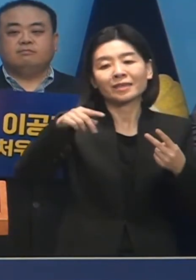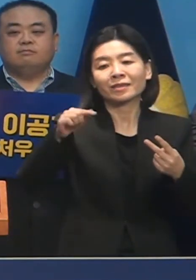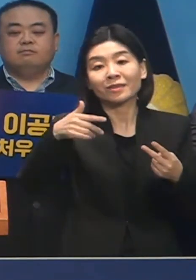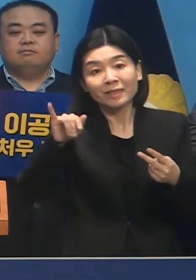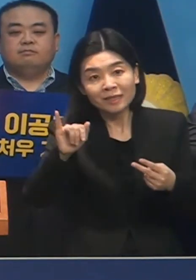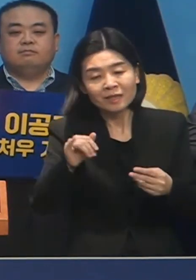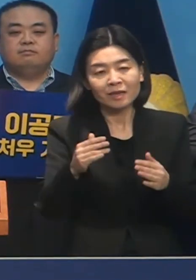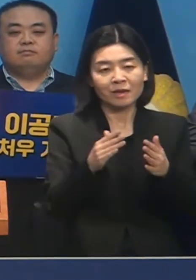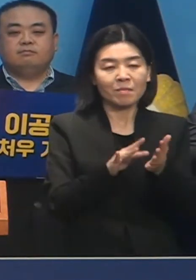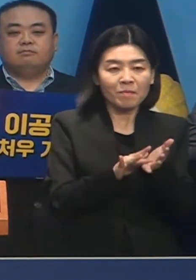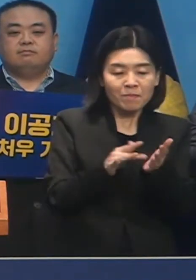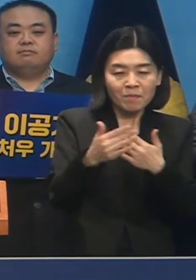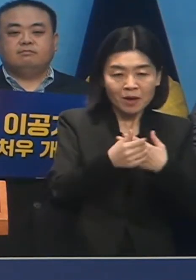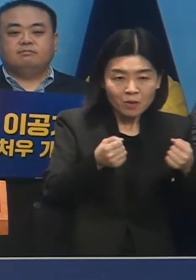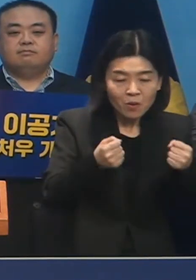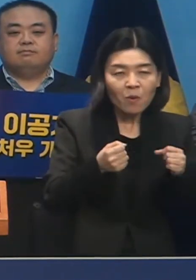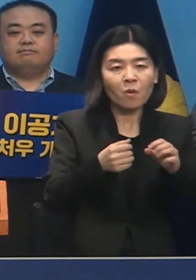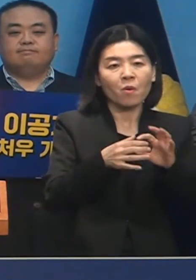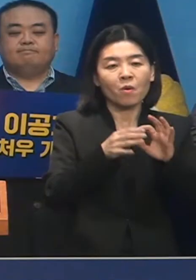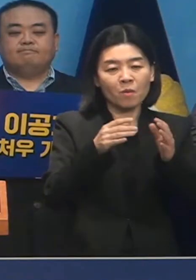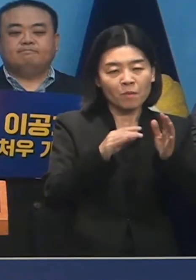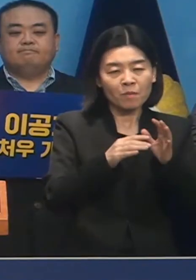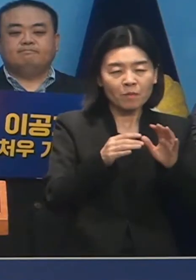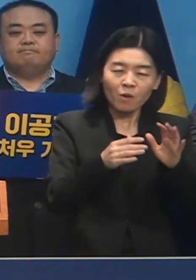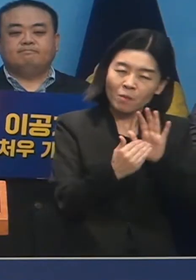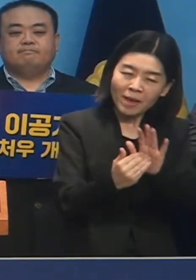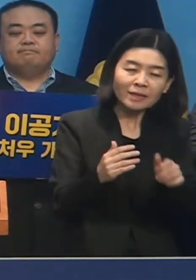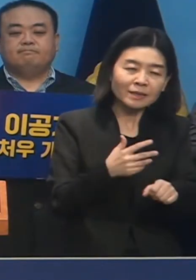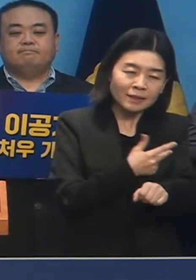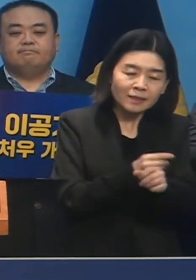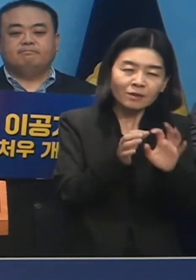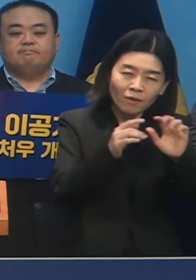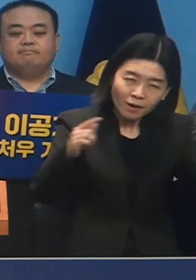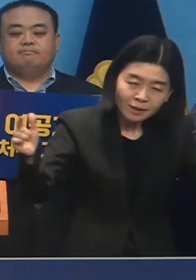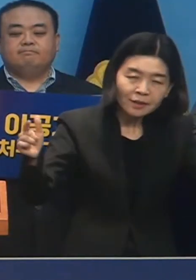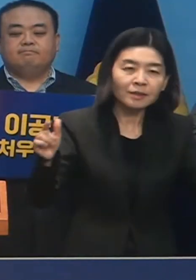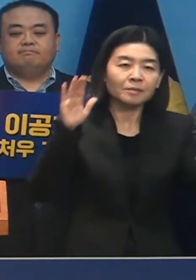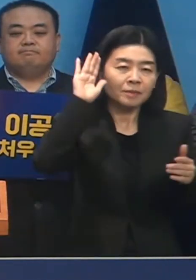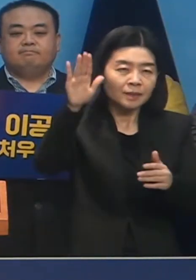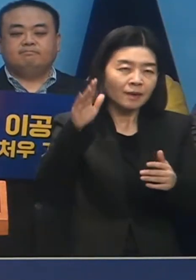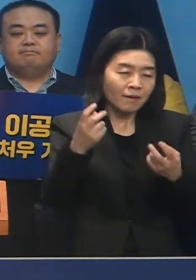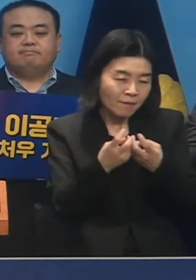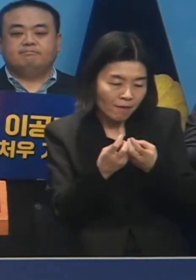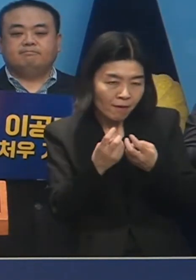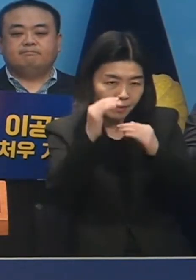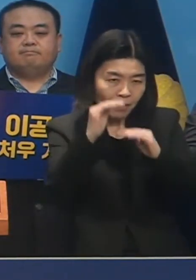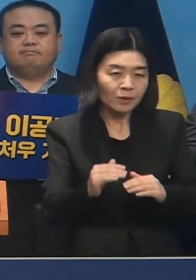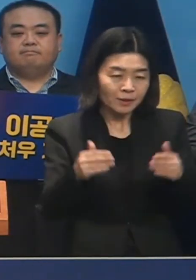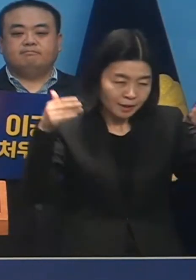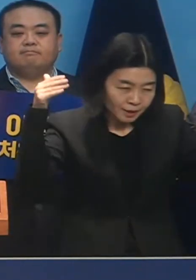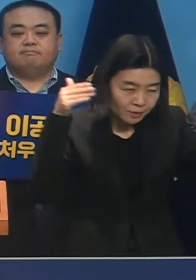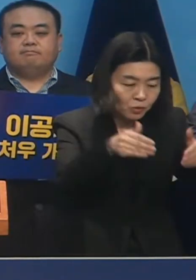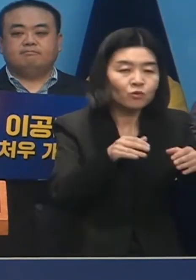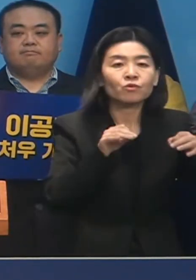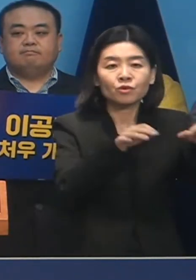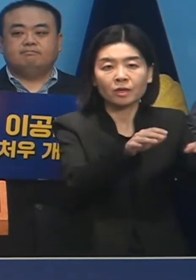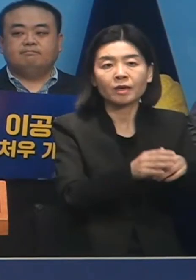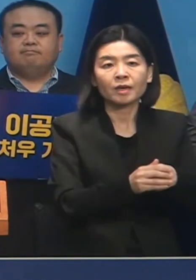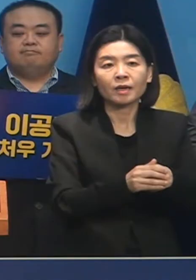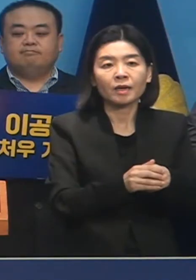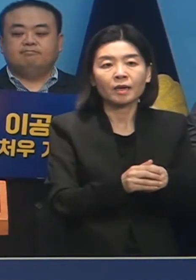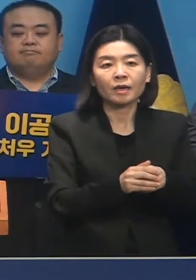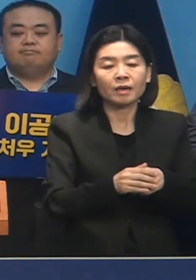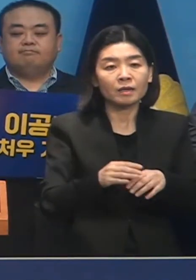바이오, 백신 등 국가 전략 기술 미래 분야 집중 투자, 자율성 기반의 연구자의 연구 수행 환경